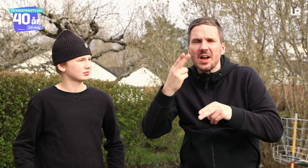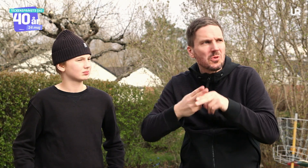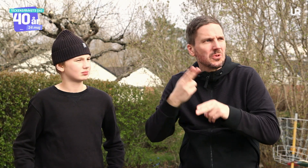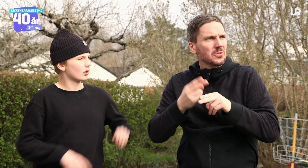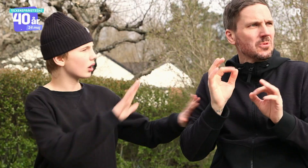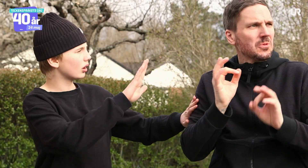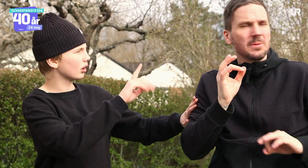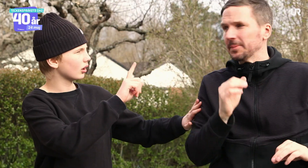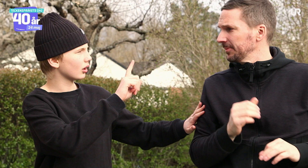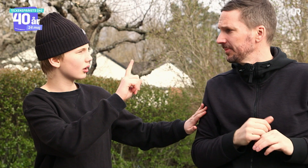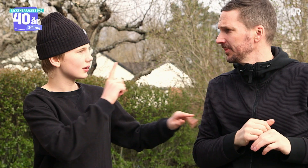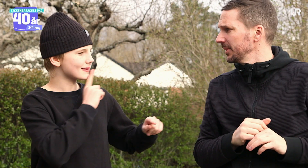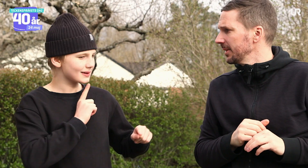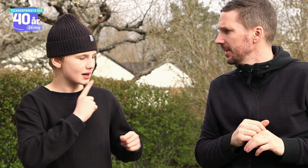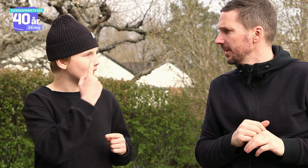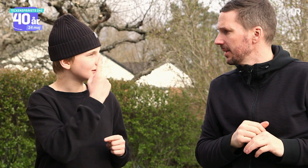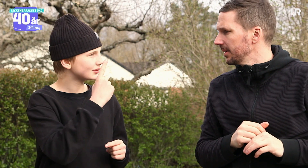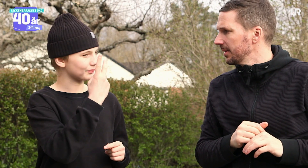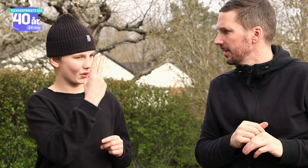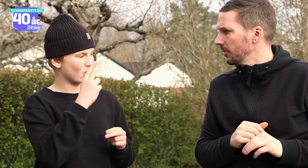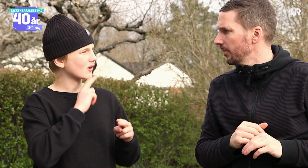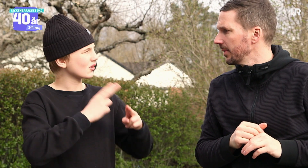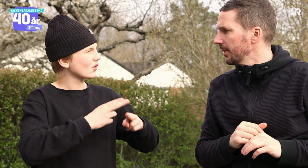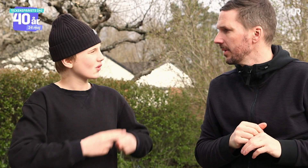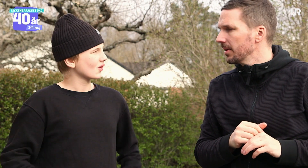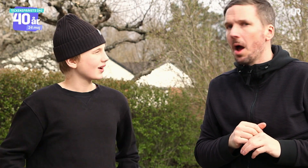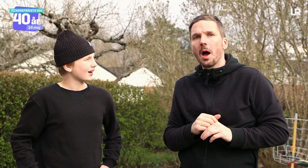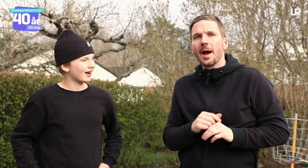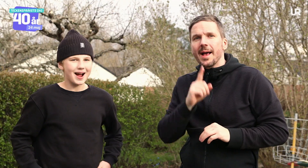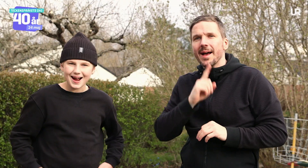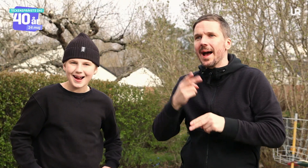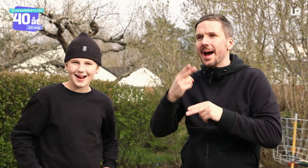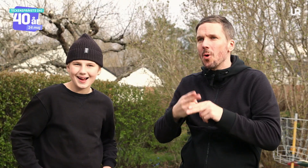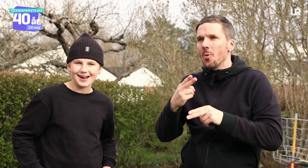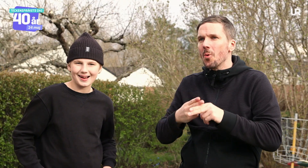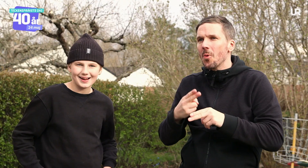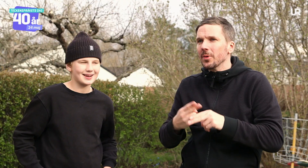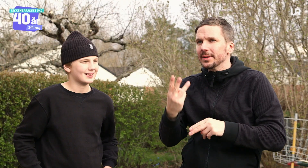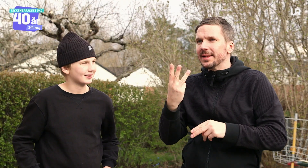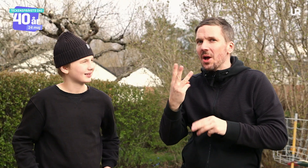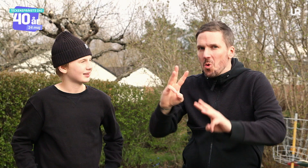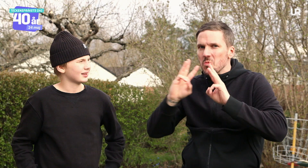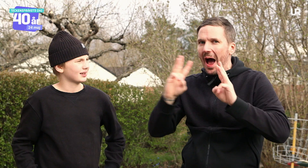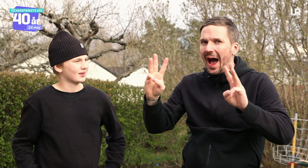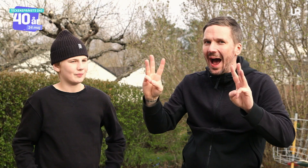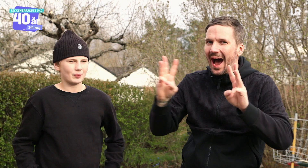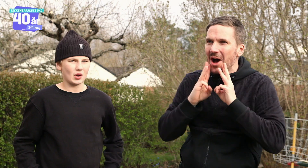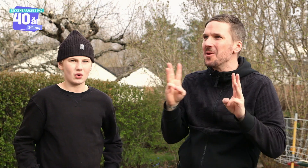lite. Men du, kolla. 1, Lilla. 2, Aktuellt. Lilla Aktuellt. 3,